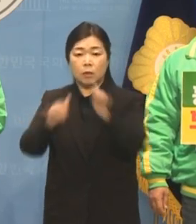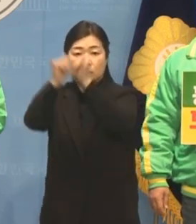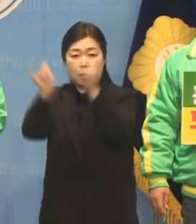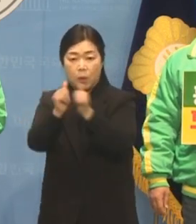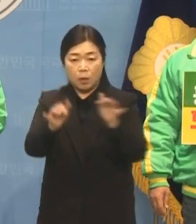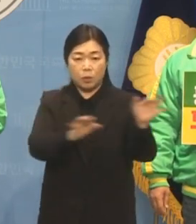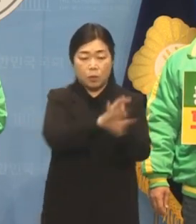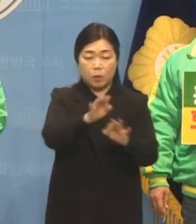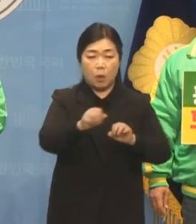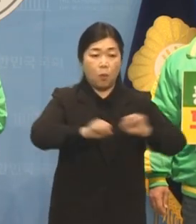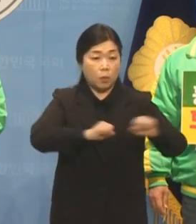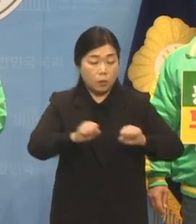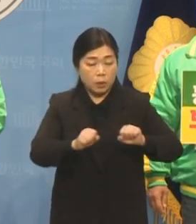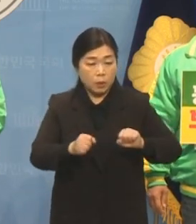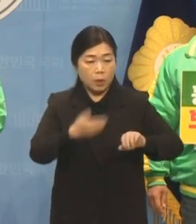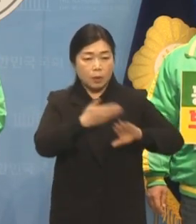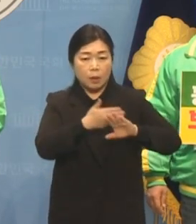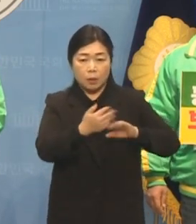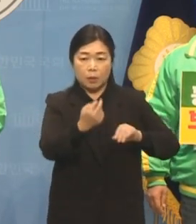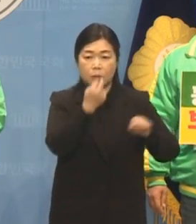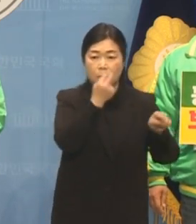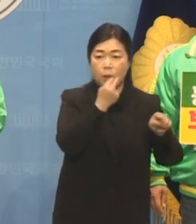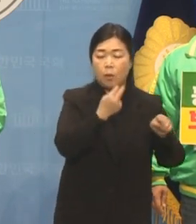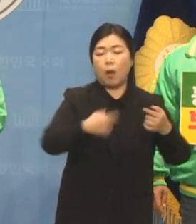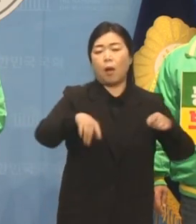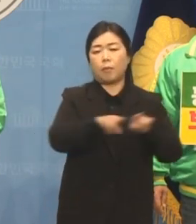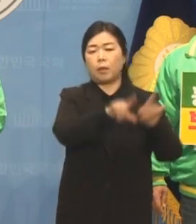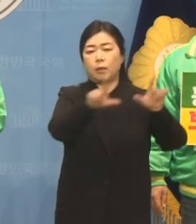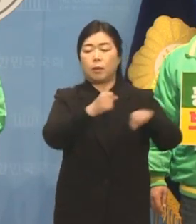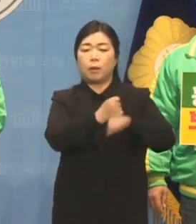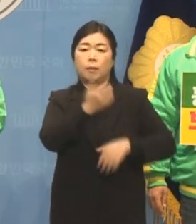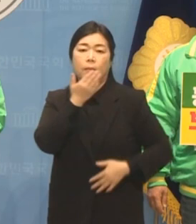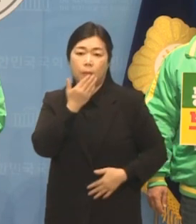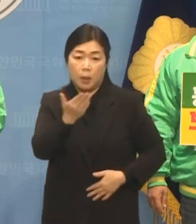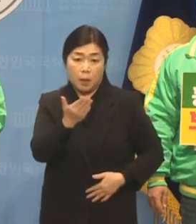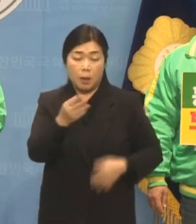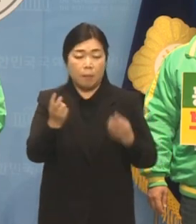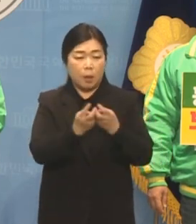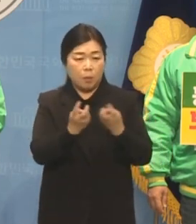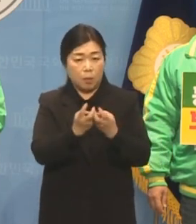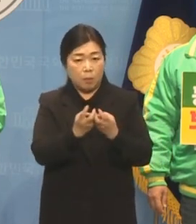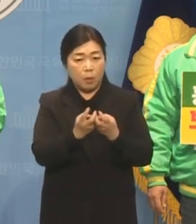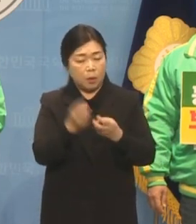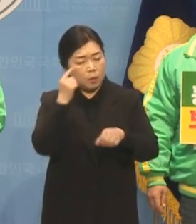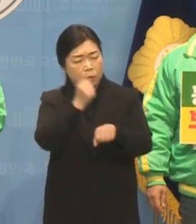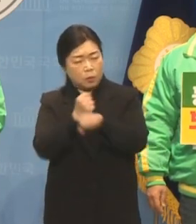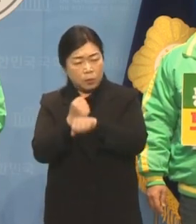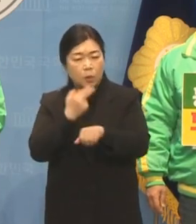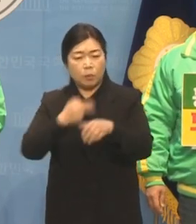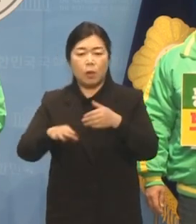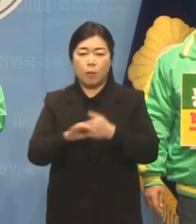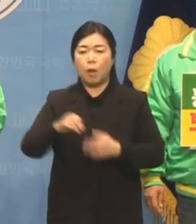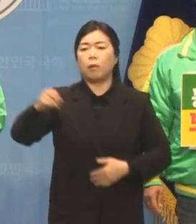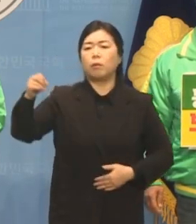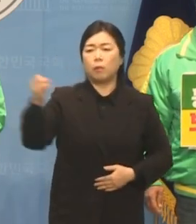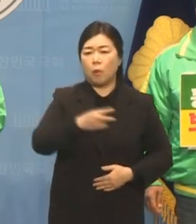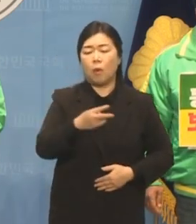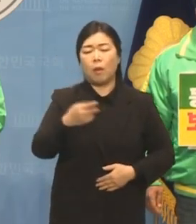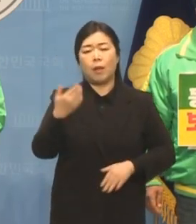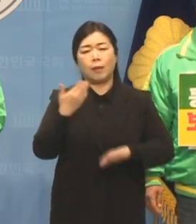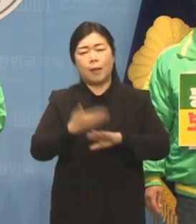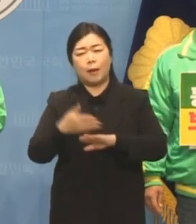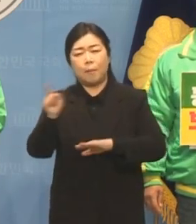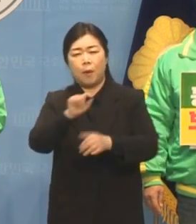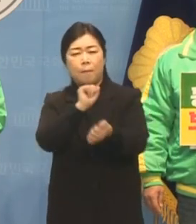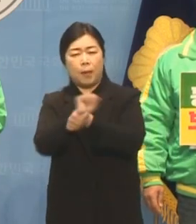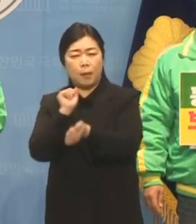한계 내에서 다른 생명들과 공존하는 방식으로 이루어지지 않는다면 또 다른 인수공통 감염병 등 인류가 만든